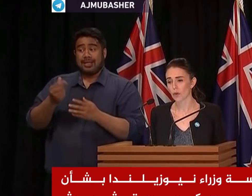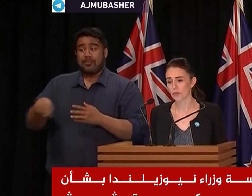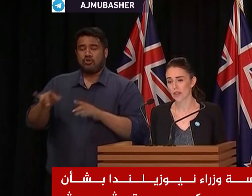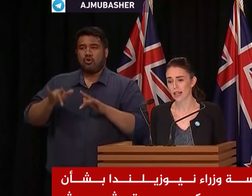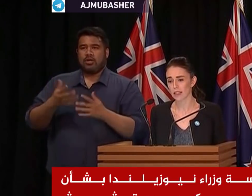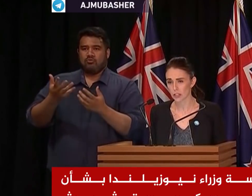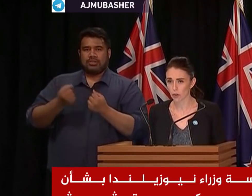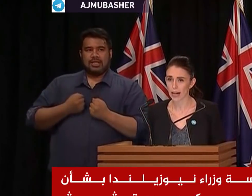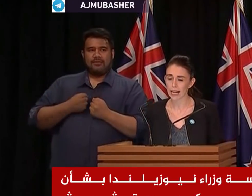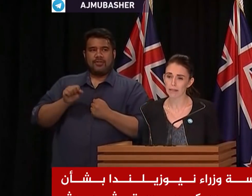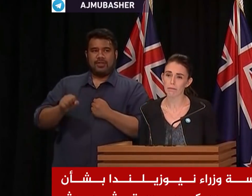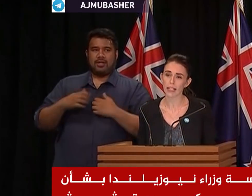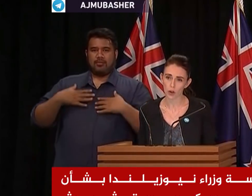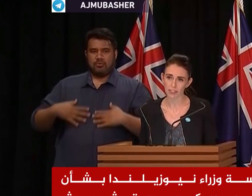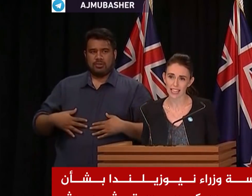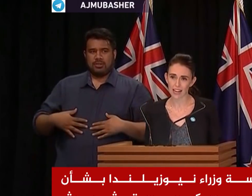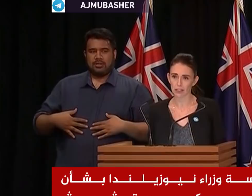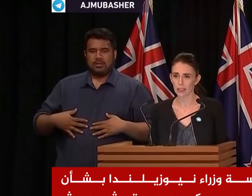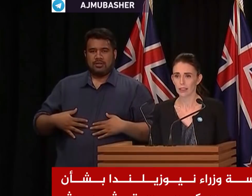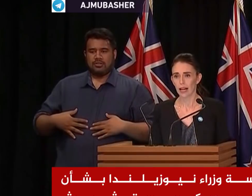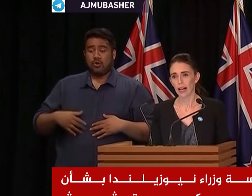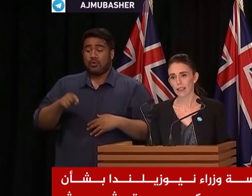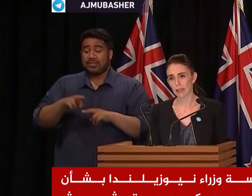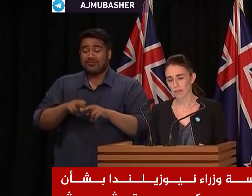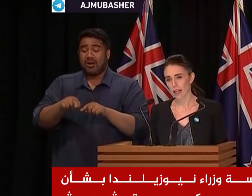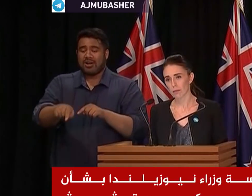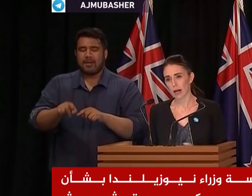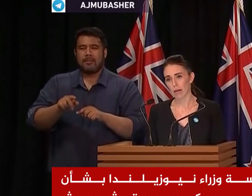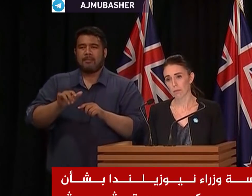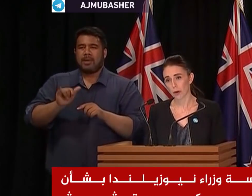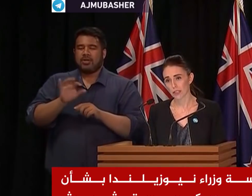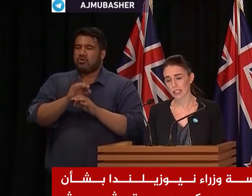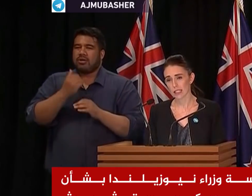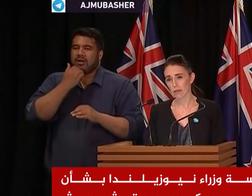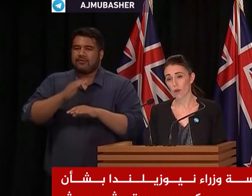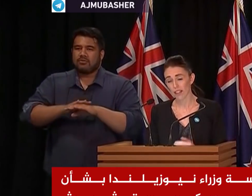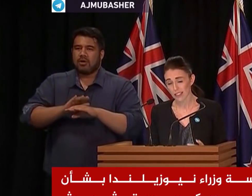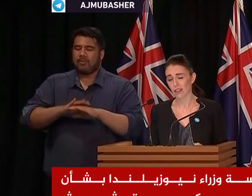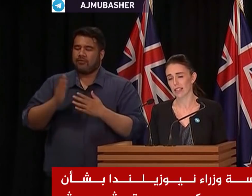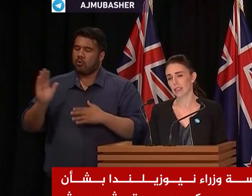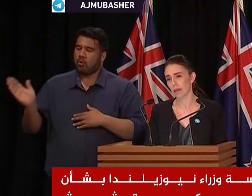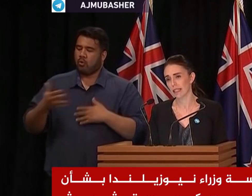لم يستلموا الجثث بعد، فلهذا السبب